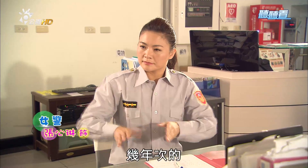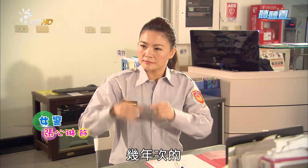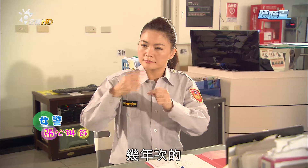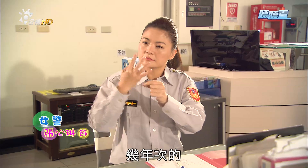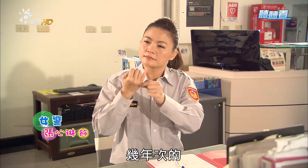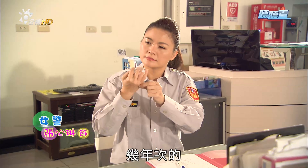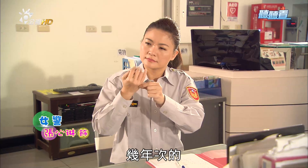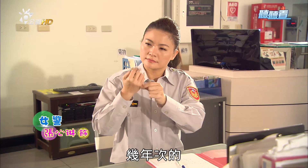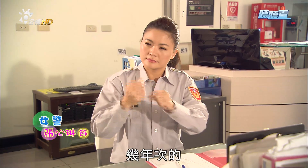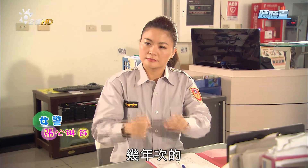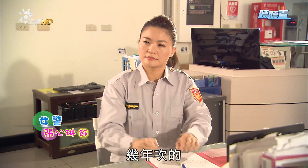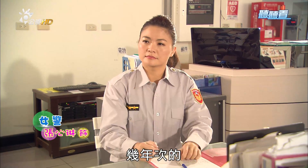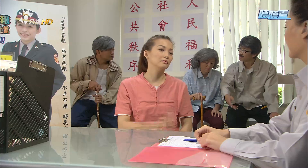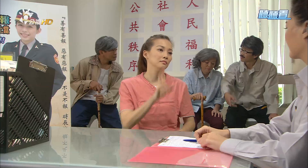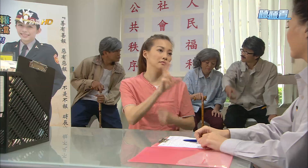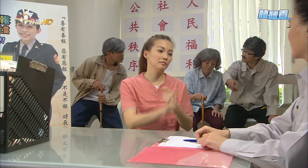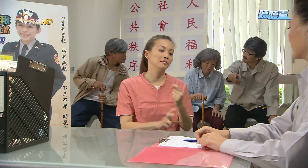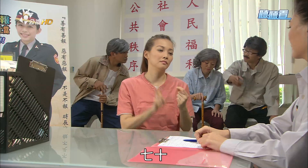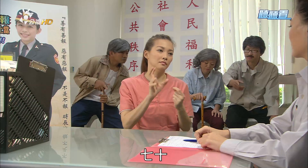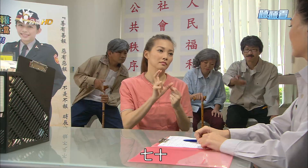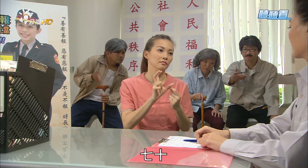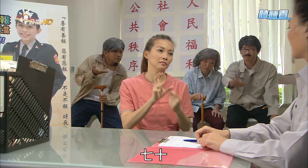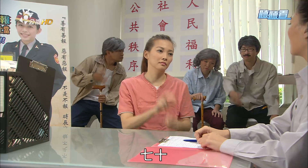几年次的？七十。